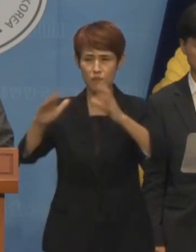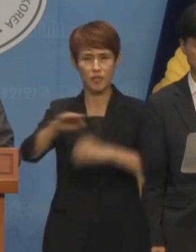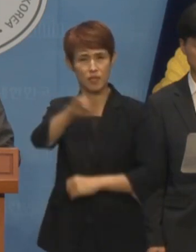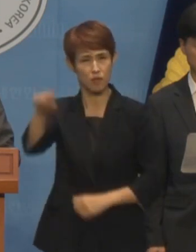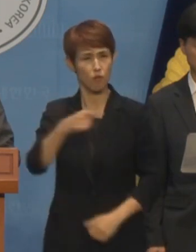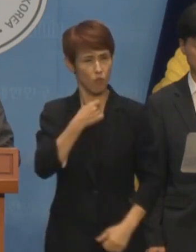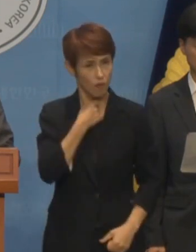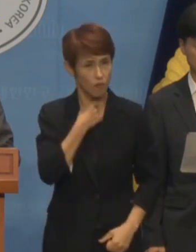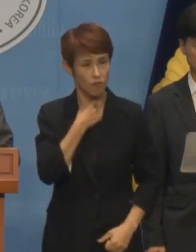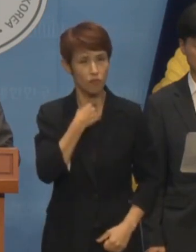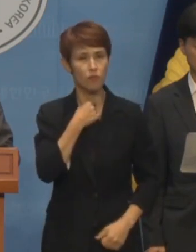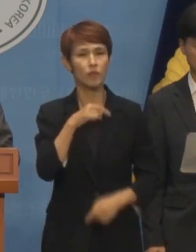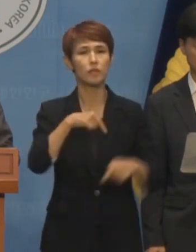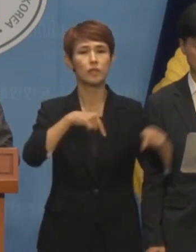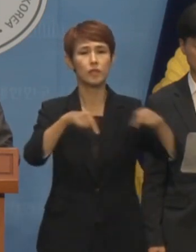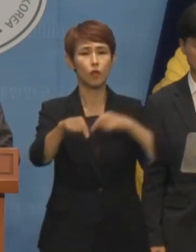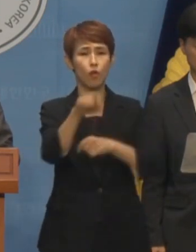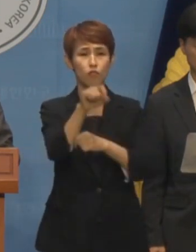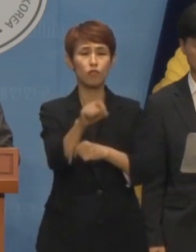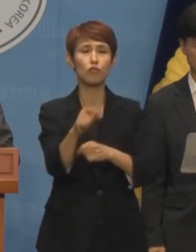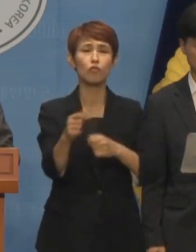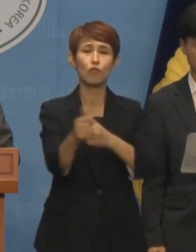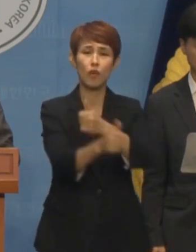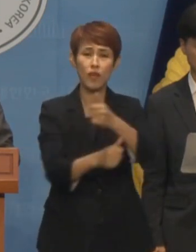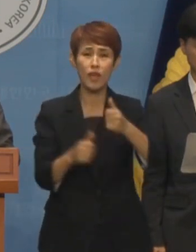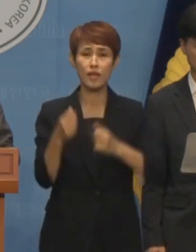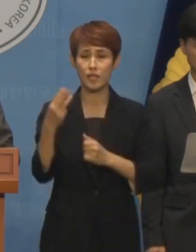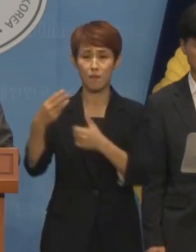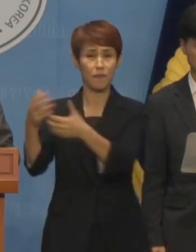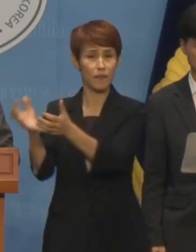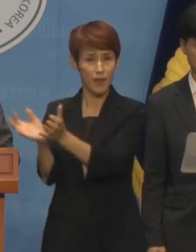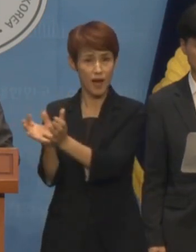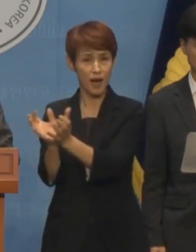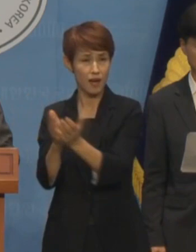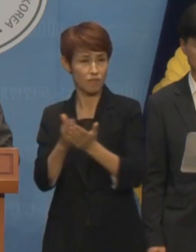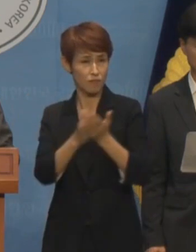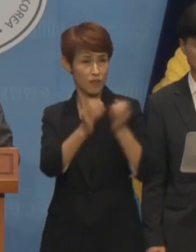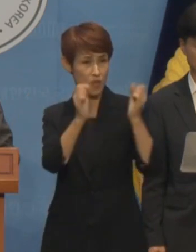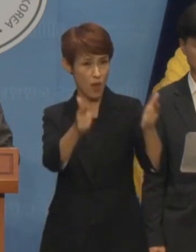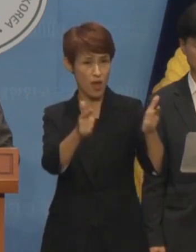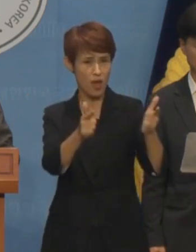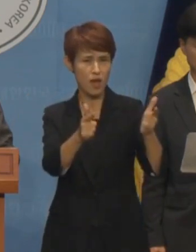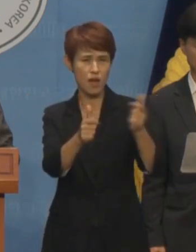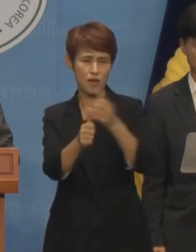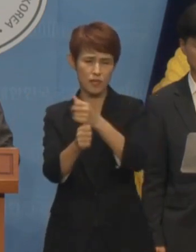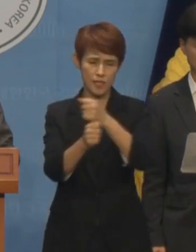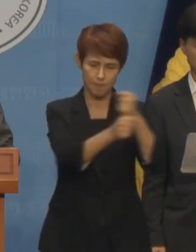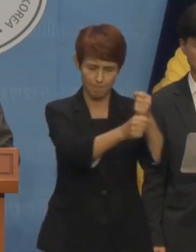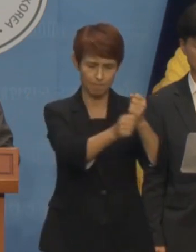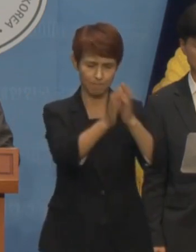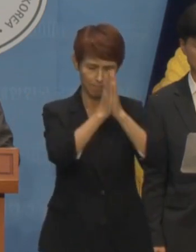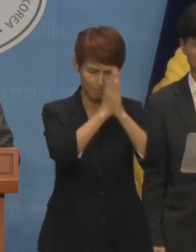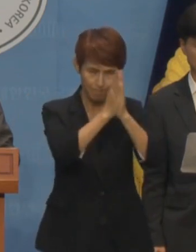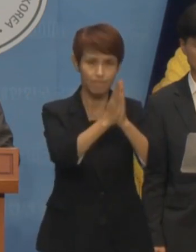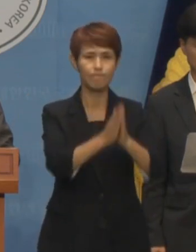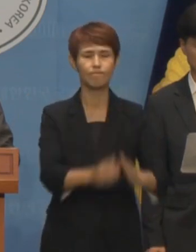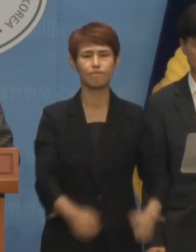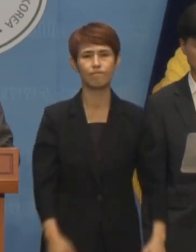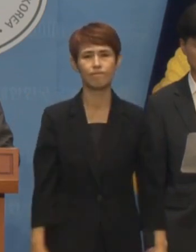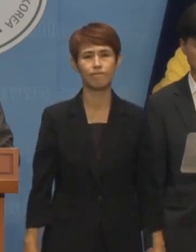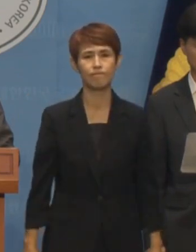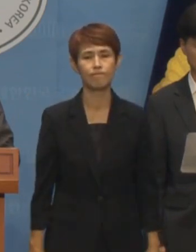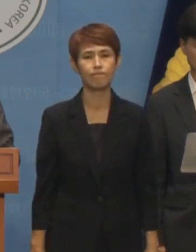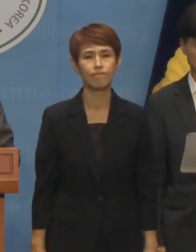기대하고 정무위원회 야 3당이 부여하고 있는 그 기회의 끈을 놓치는 우를 범하지